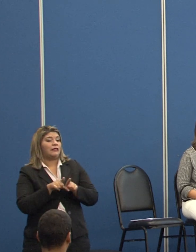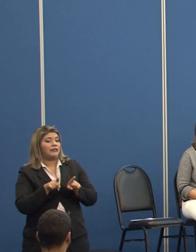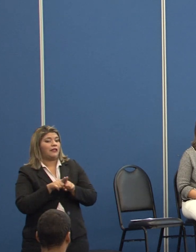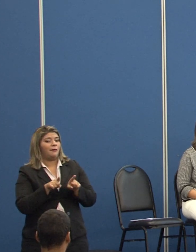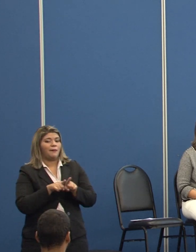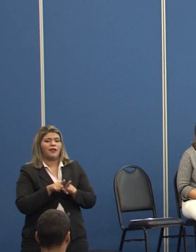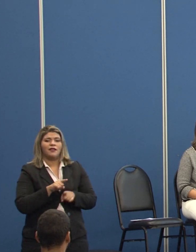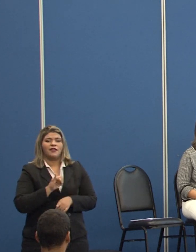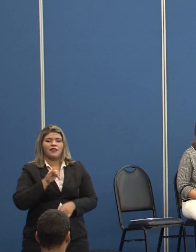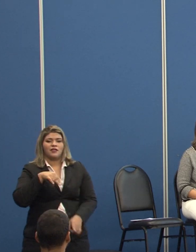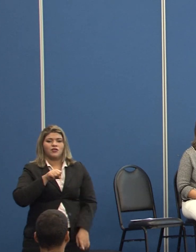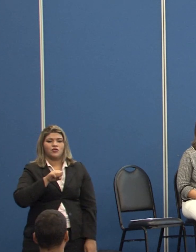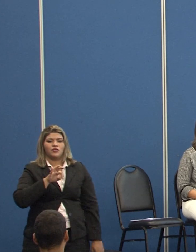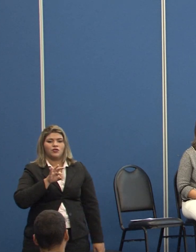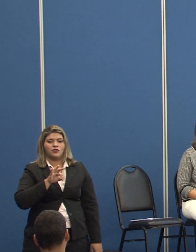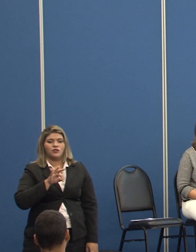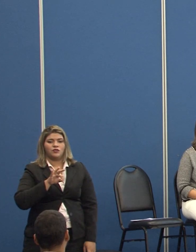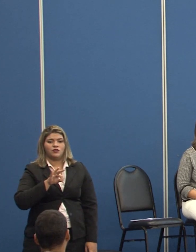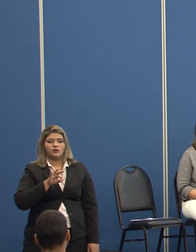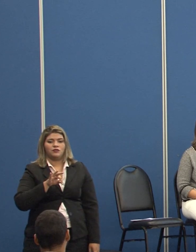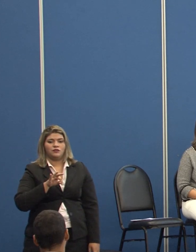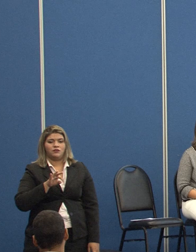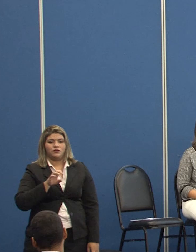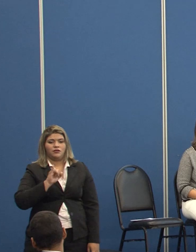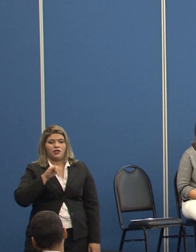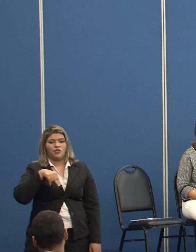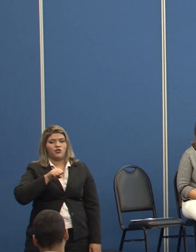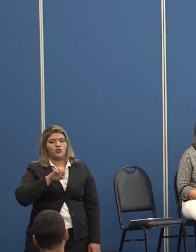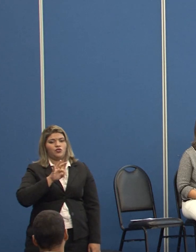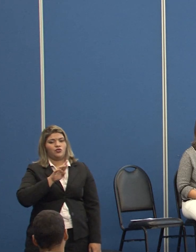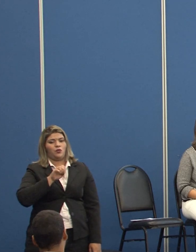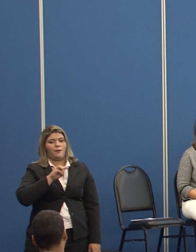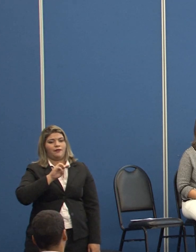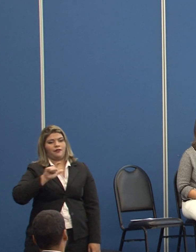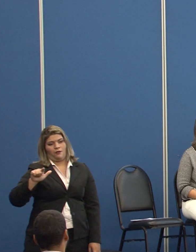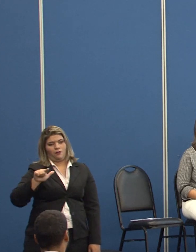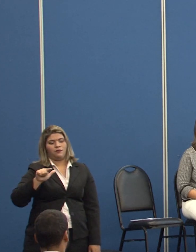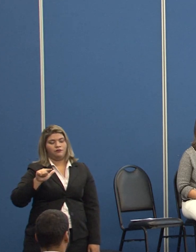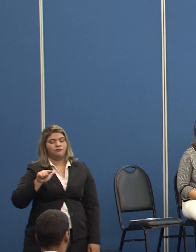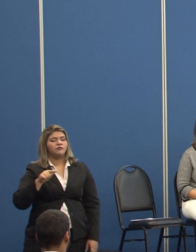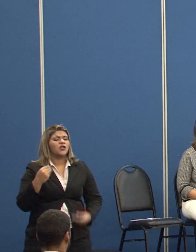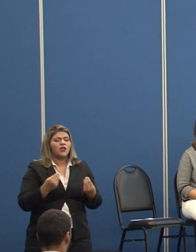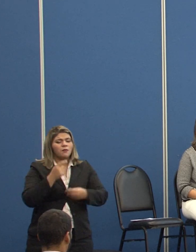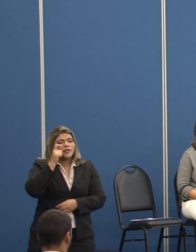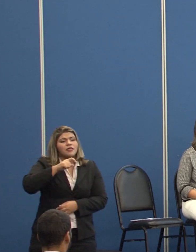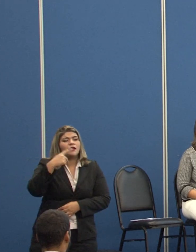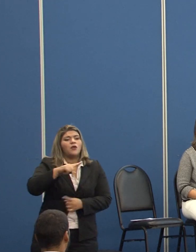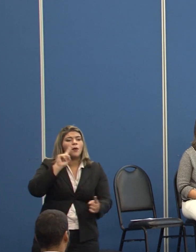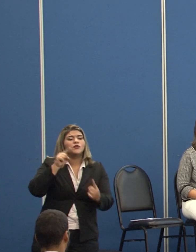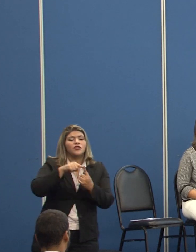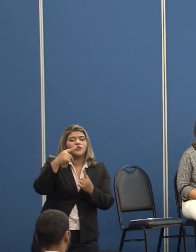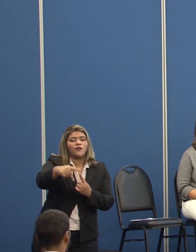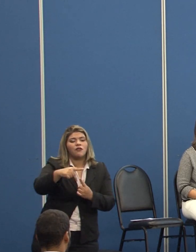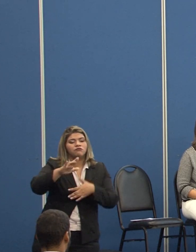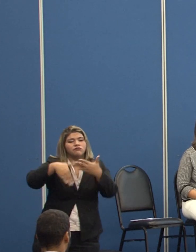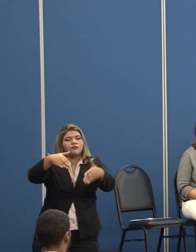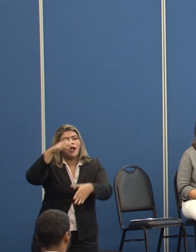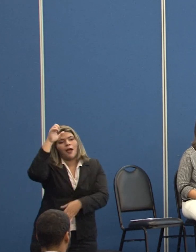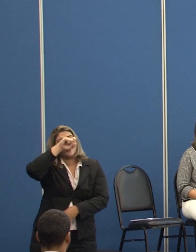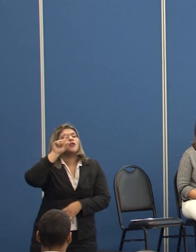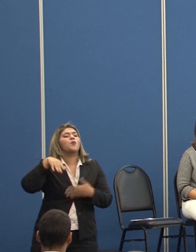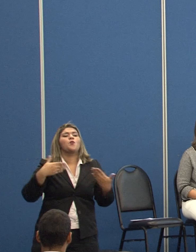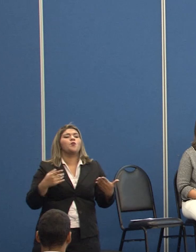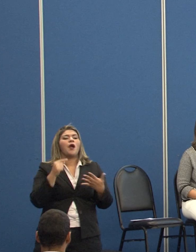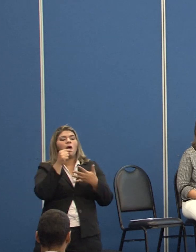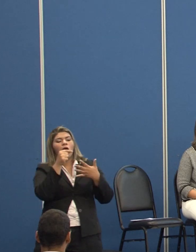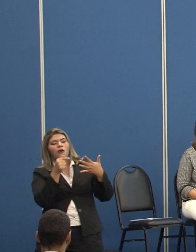instrumental. Então, por que é que eu quero ensinar o meu aluno e o que é interessante que o meu aluno aprenda? Por isso, no nosso